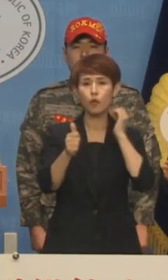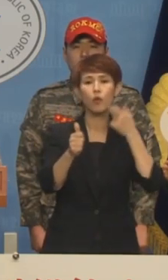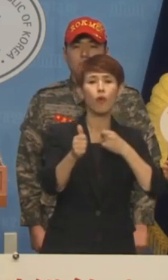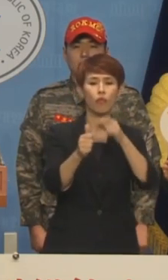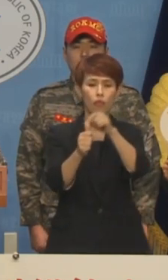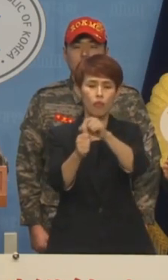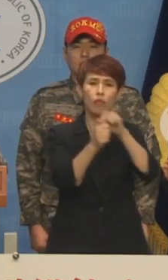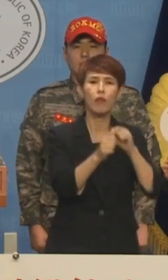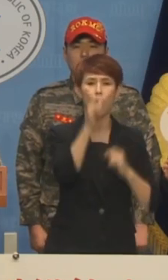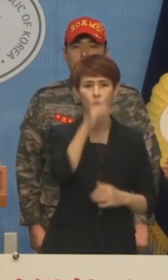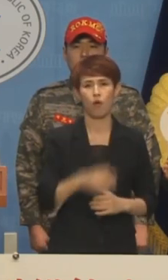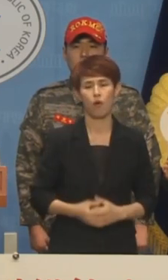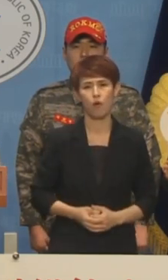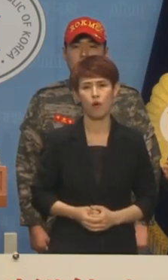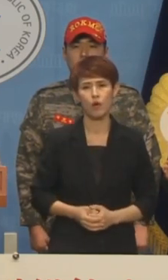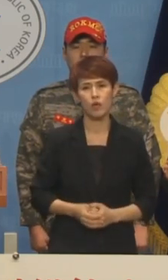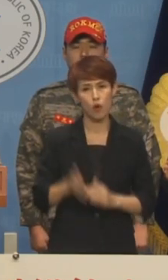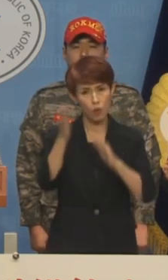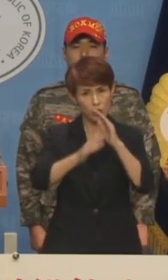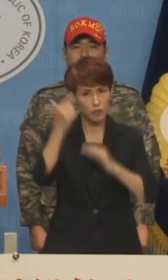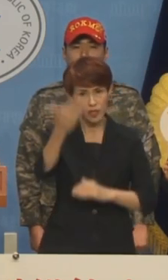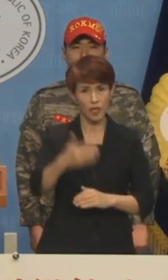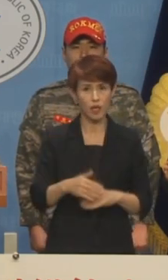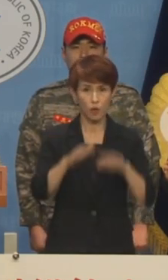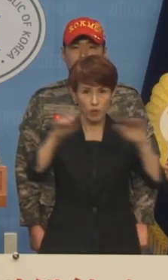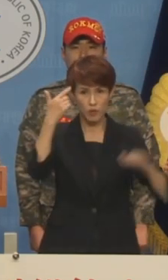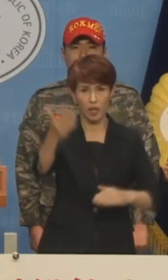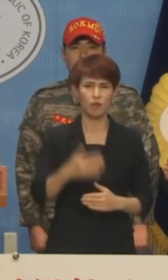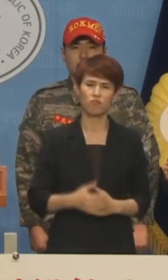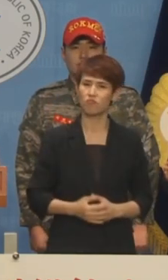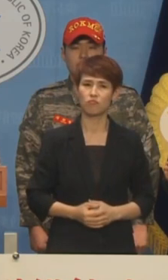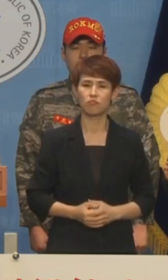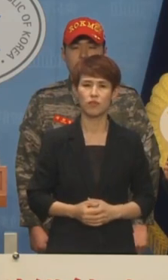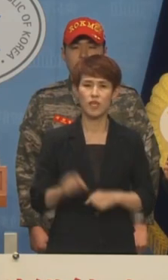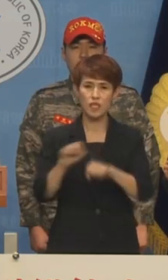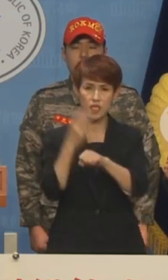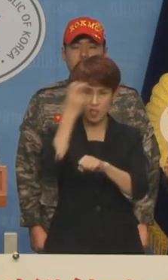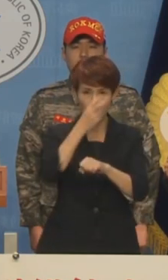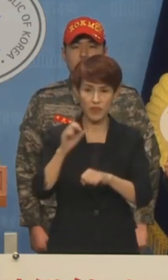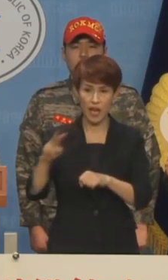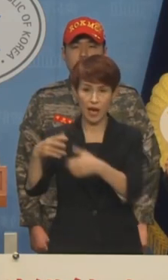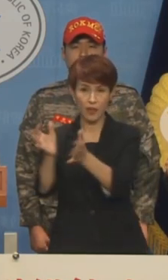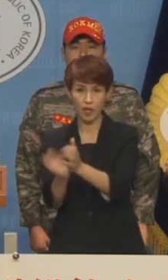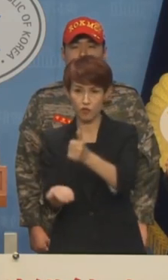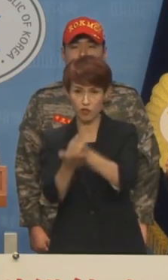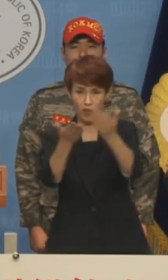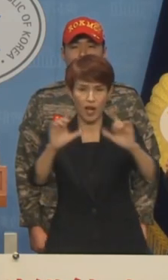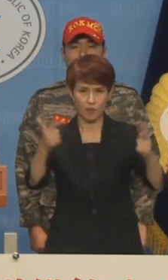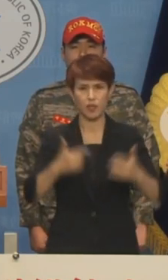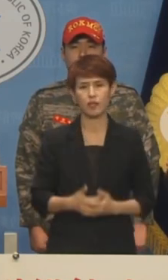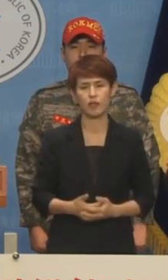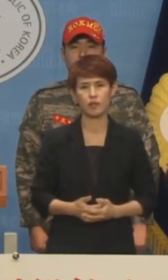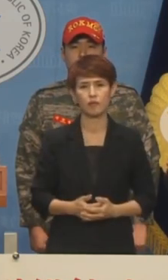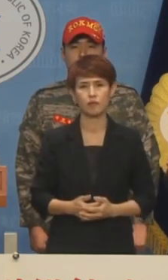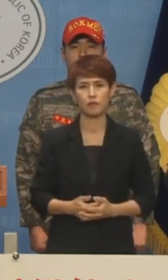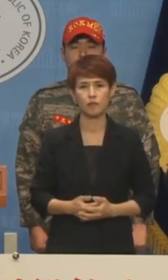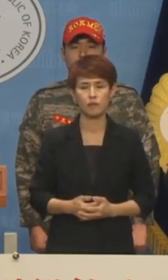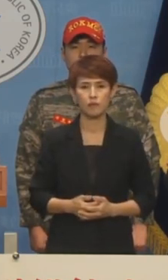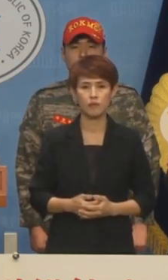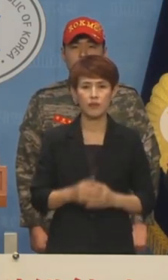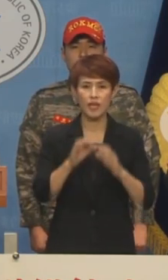하게 됩니다. 이것은 공정합니까? 특검을 야당이 전적으로 추천하는 것도 아닙니다. 대한변협이 4명 추천하면 야당이